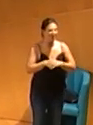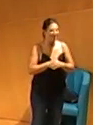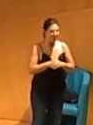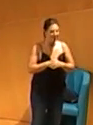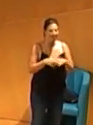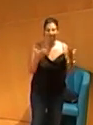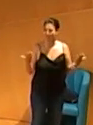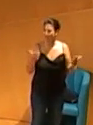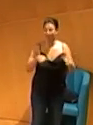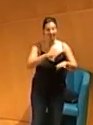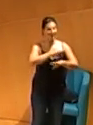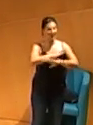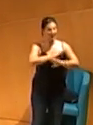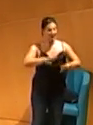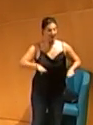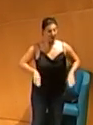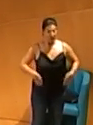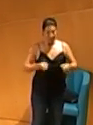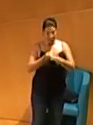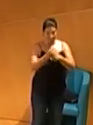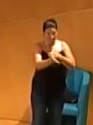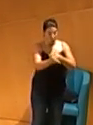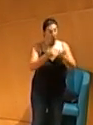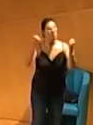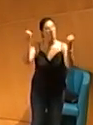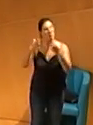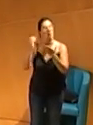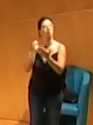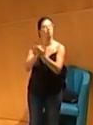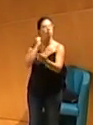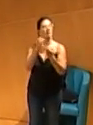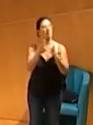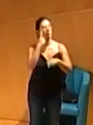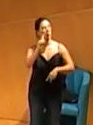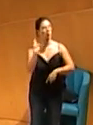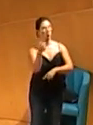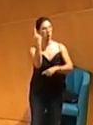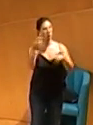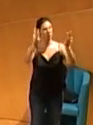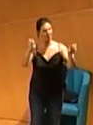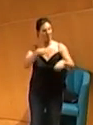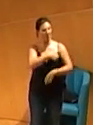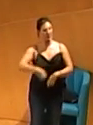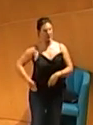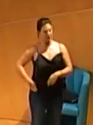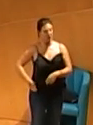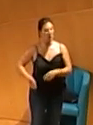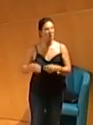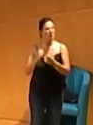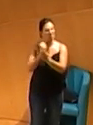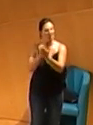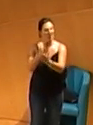Et dernière chose que je voulais vous dire, cet événement, il est labellisé Ville pour tous. Donc le label Ville pour tous